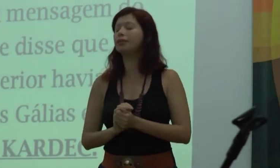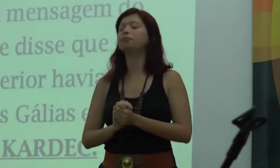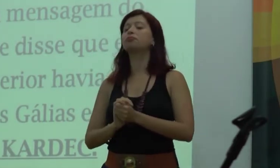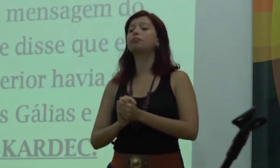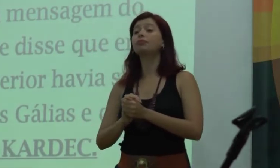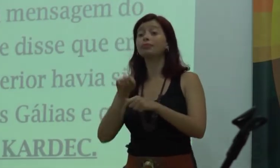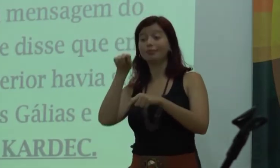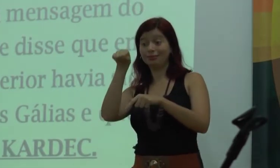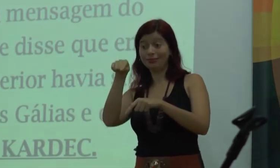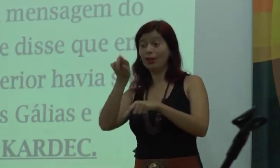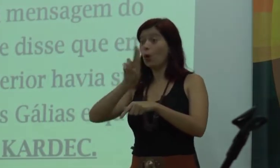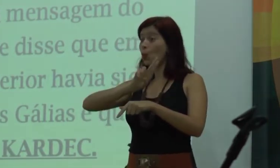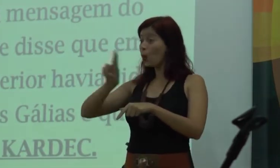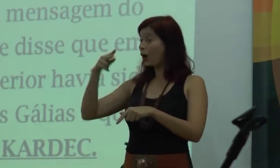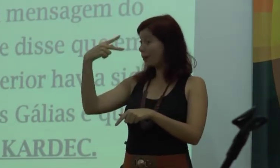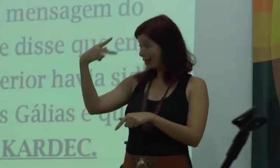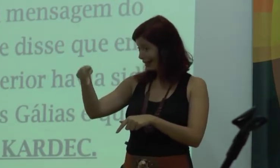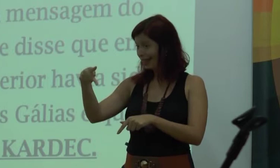informou o quê?